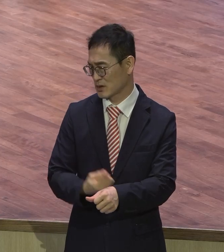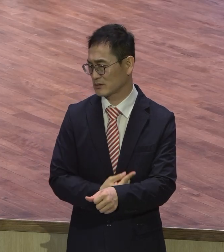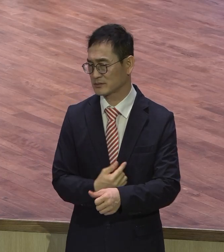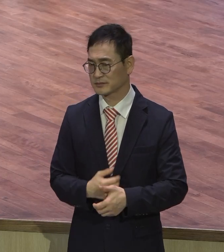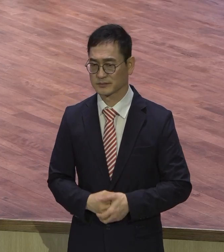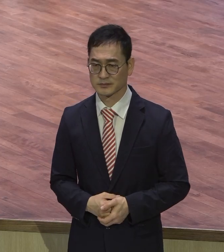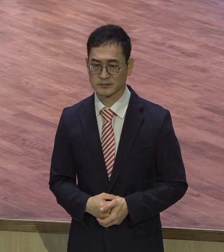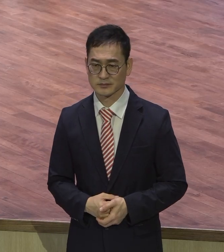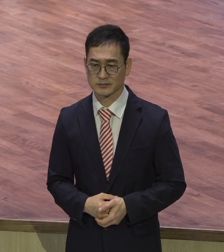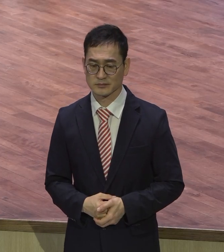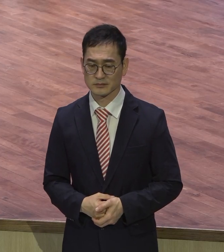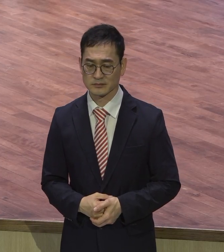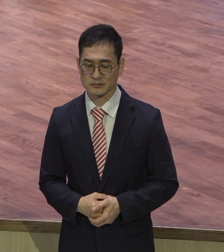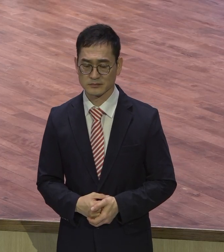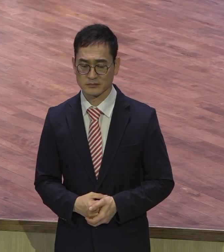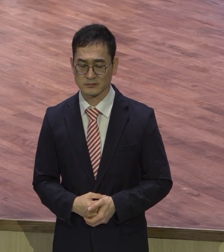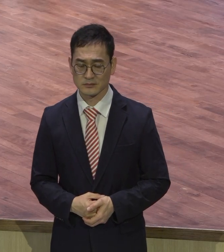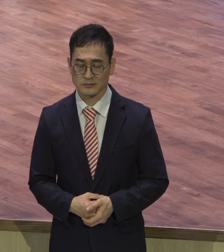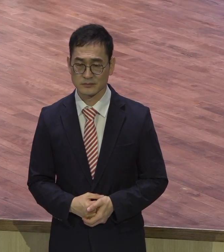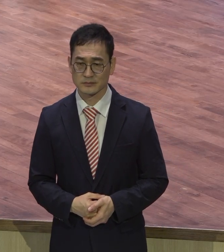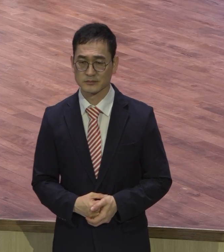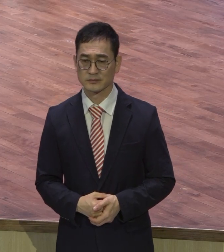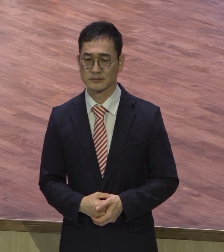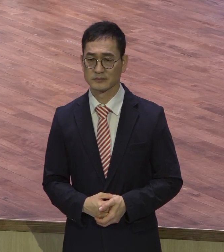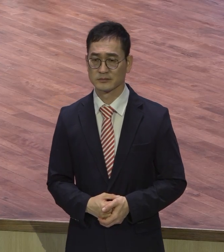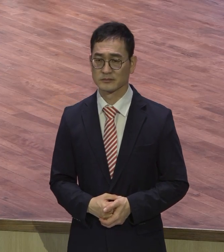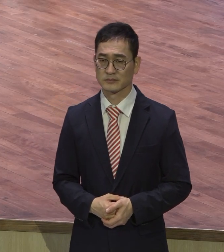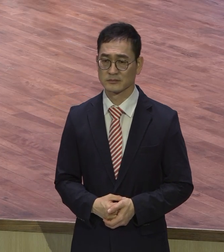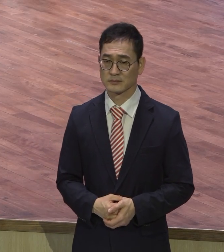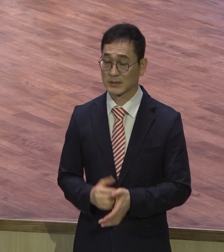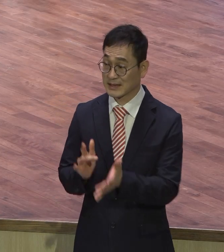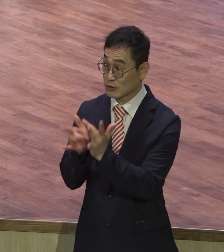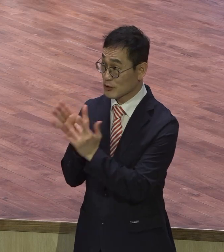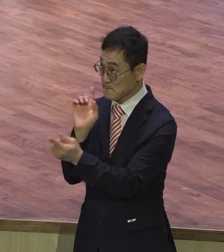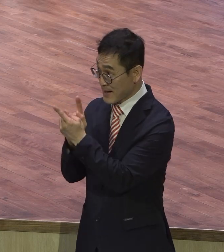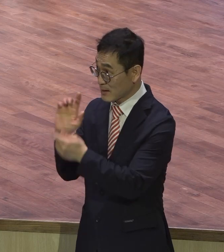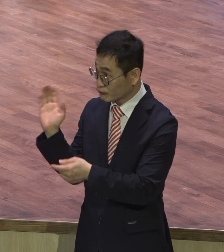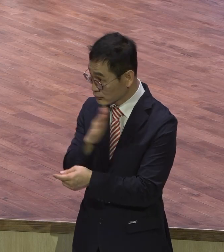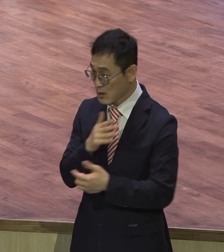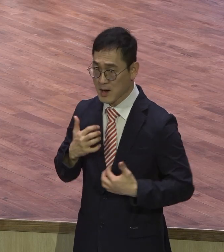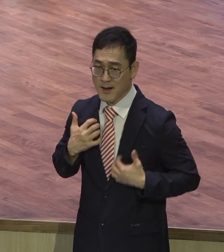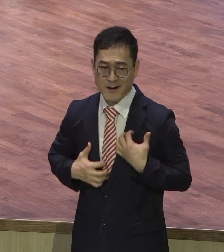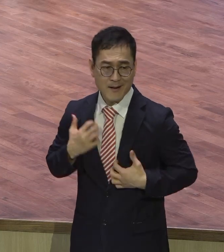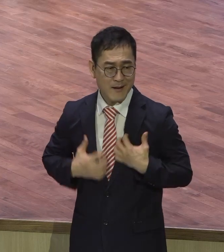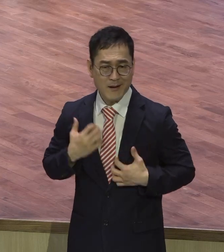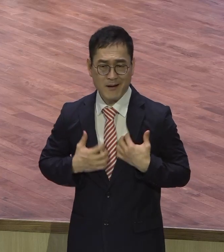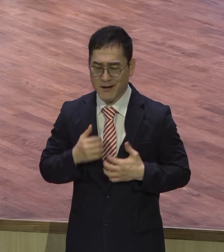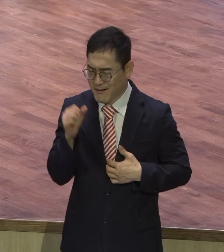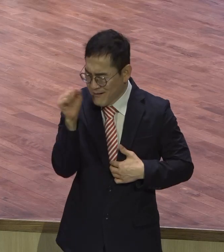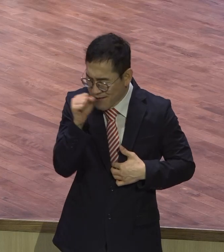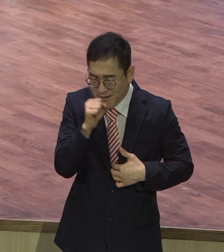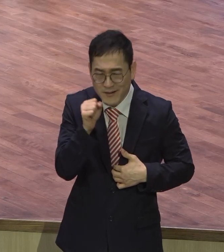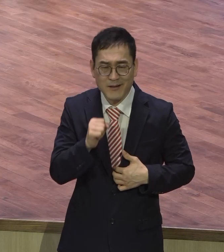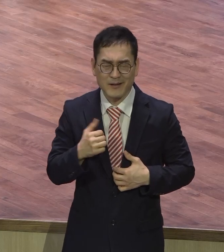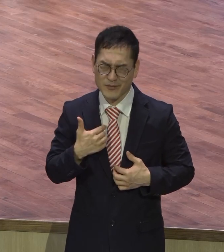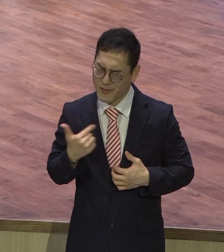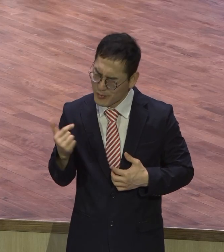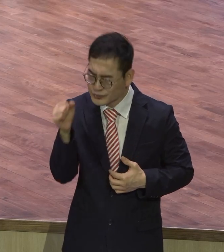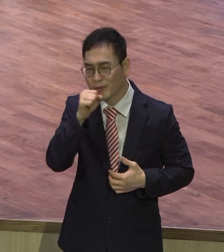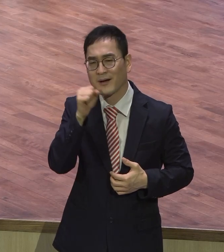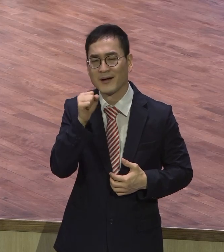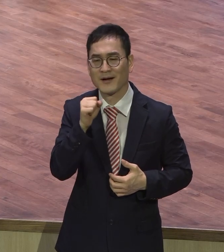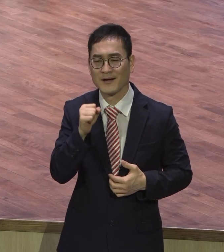예수님께서 말씀했습니까? 자기 스스로 예수님 만나고 나니까 너무 좋아서 변화되니까 너무